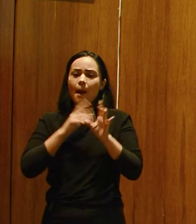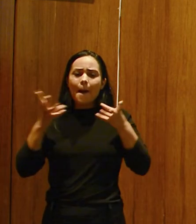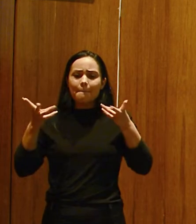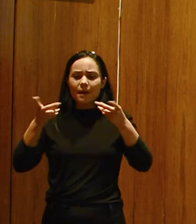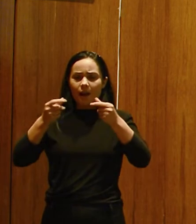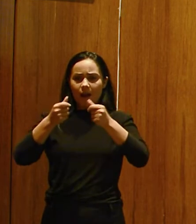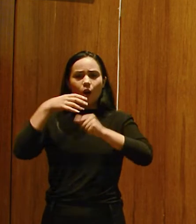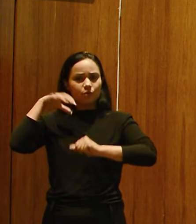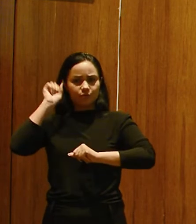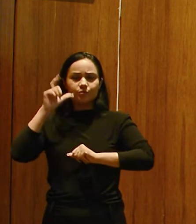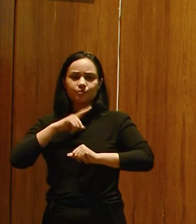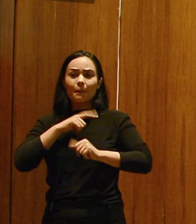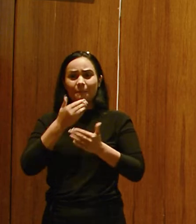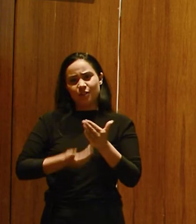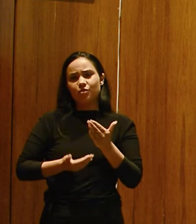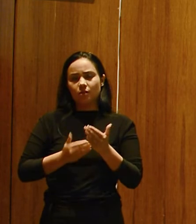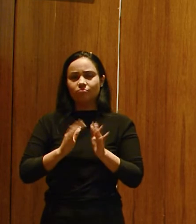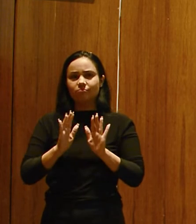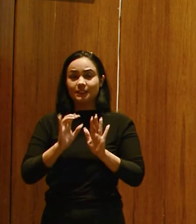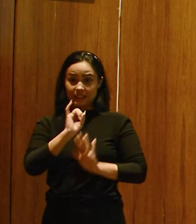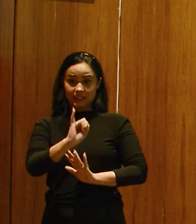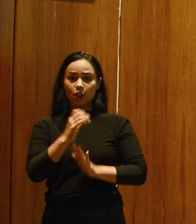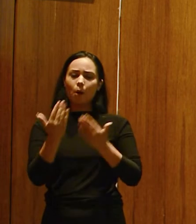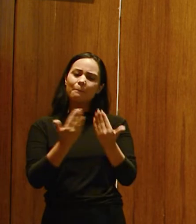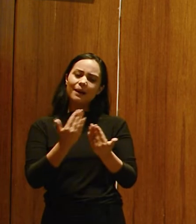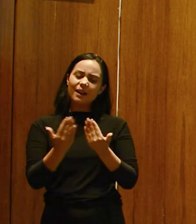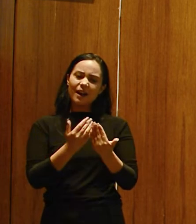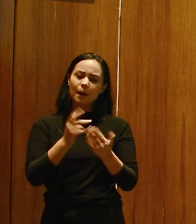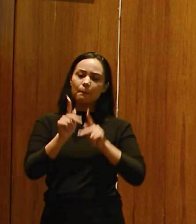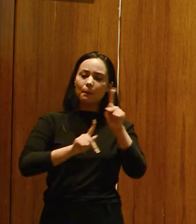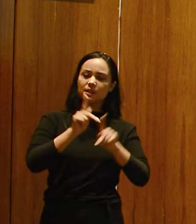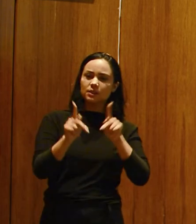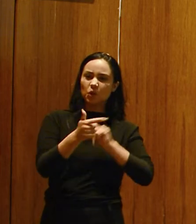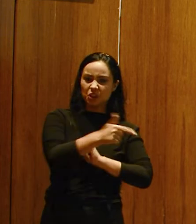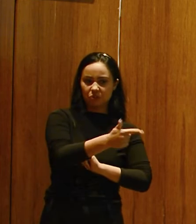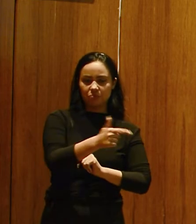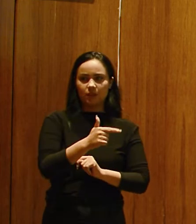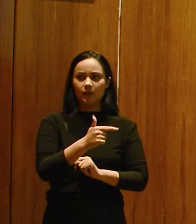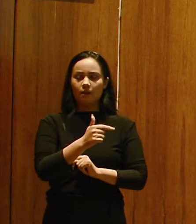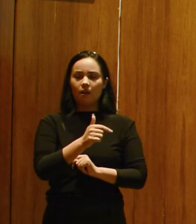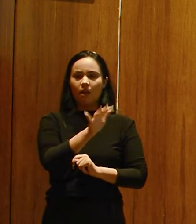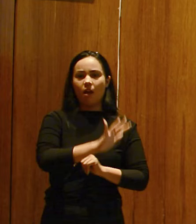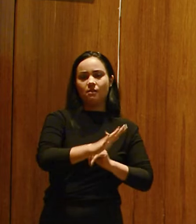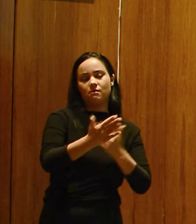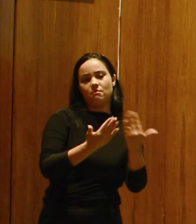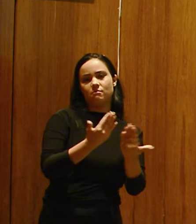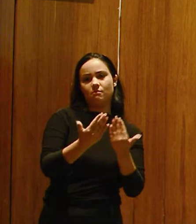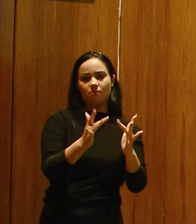essa audibilidade que foi perdida, se a gente compara com uma população que não recebe essa